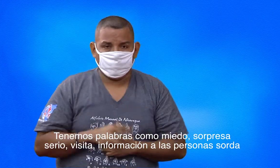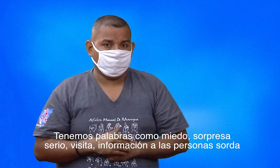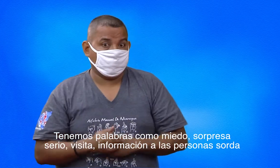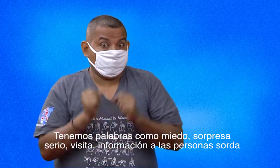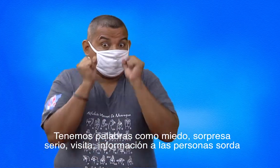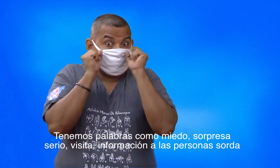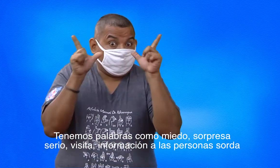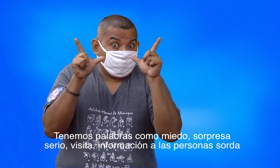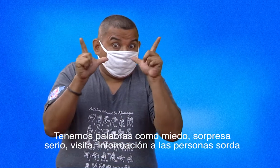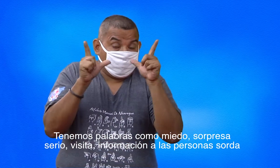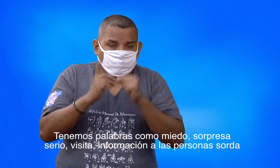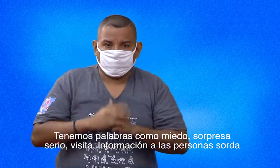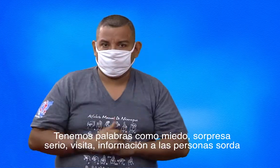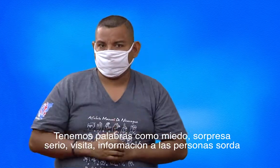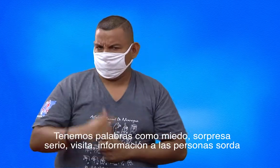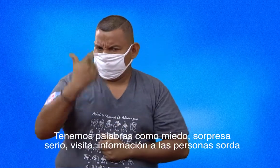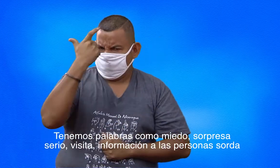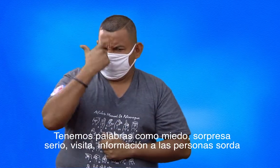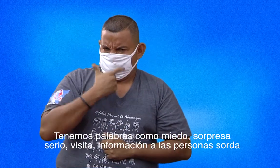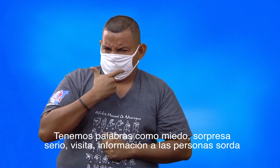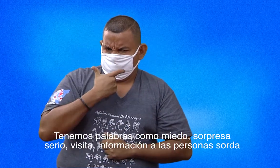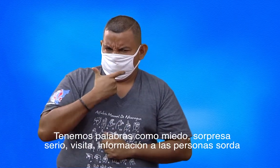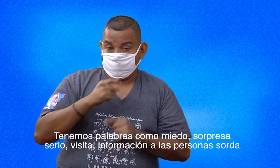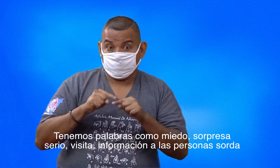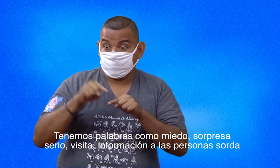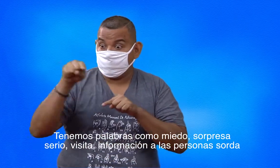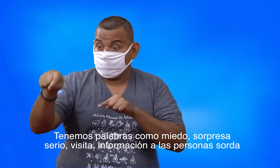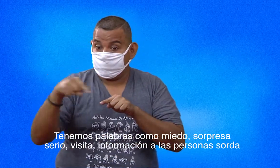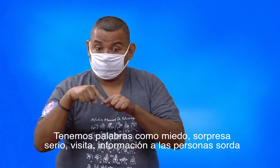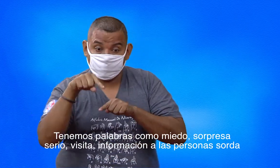Tenemos palabras como miedo, sorpresa, serio,